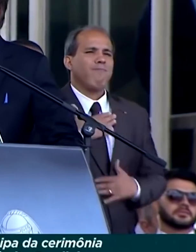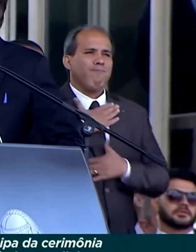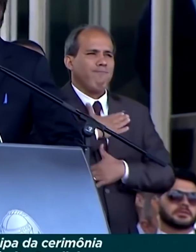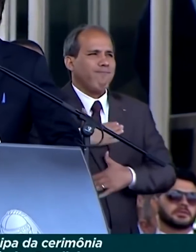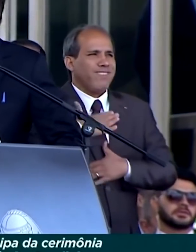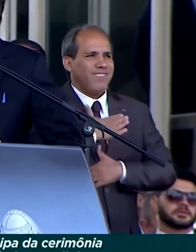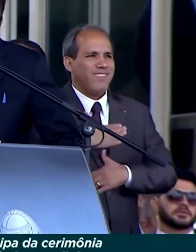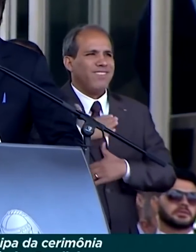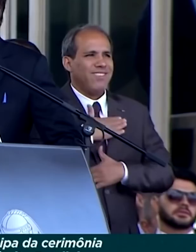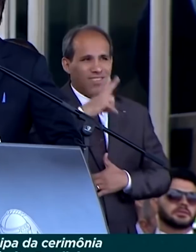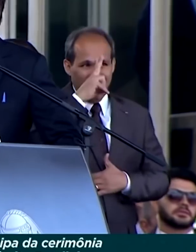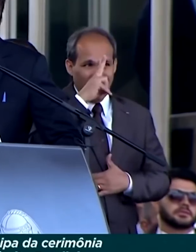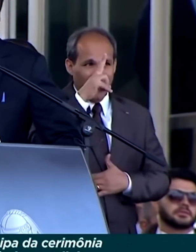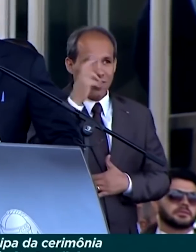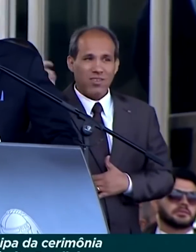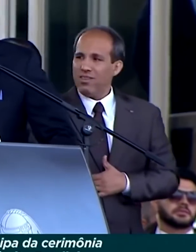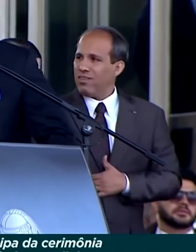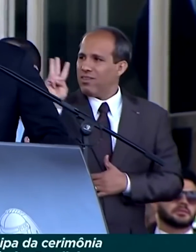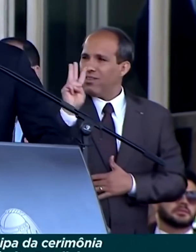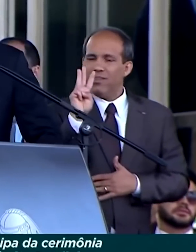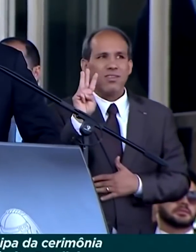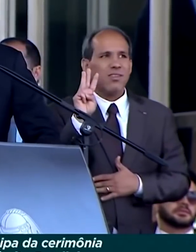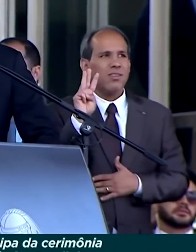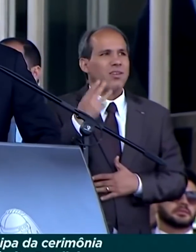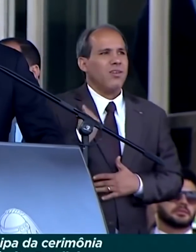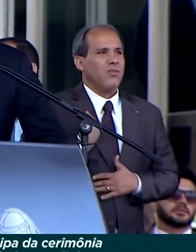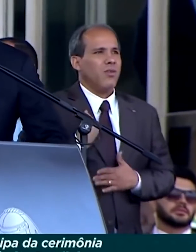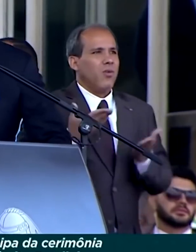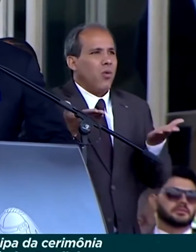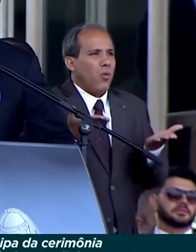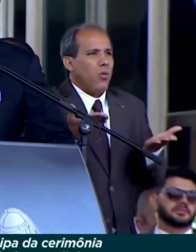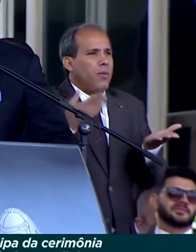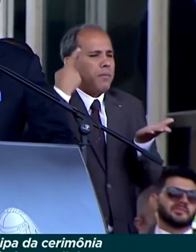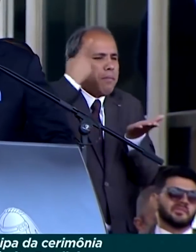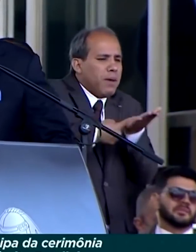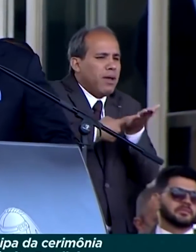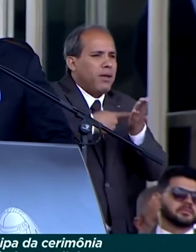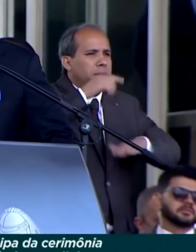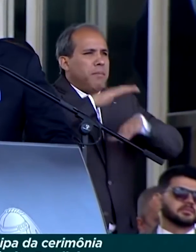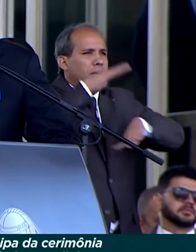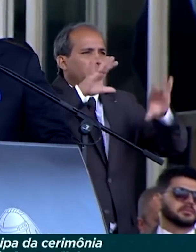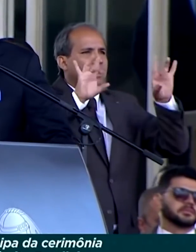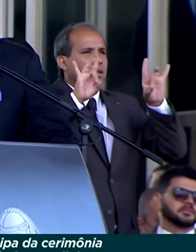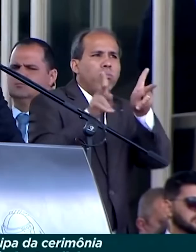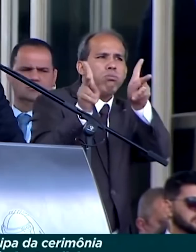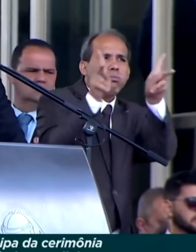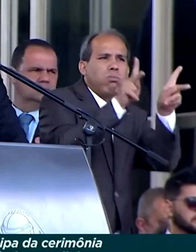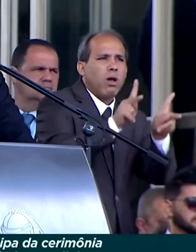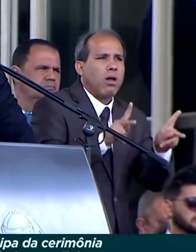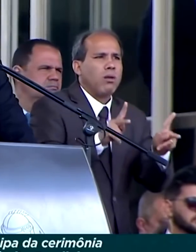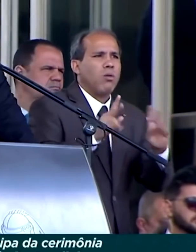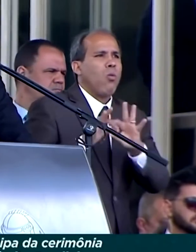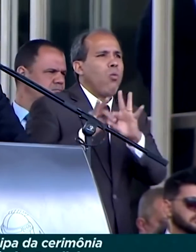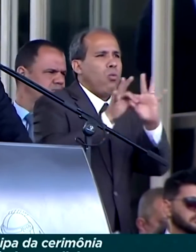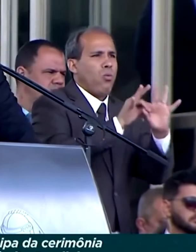grande tê-los entre nós numa data tão marcante para o nosso Brasil. E